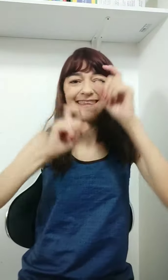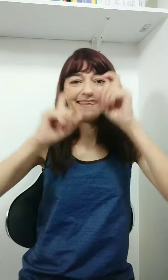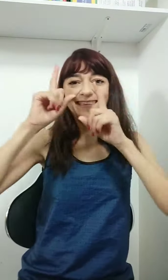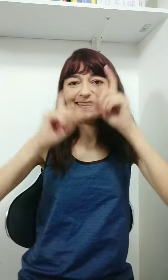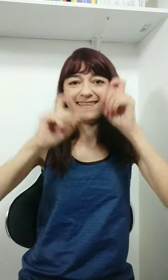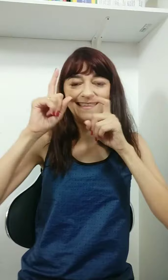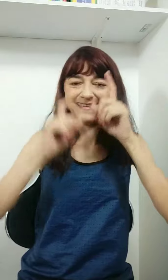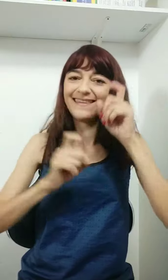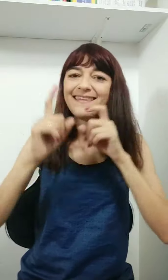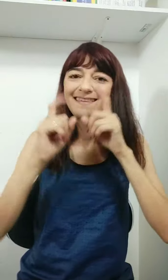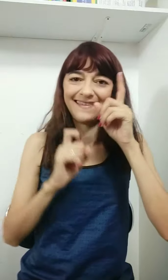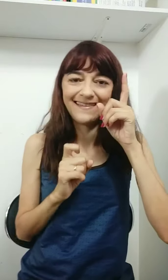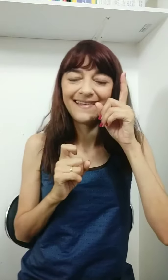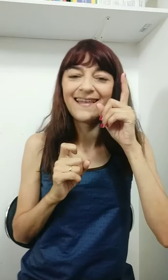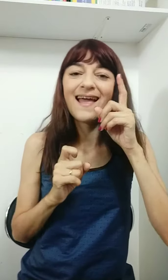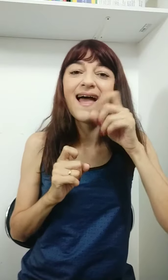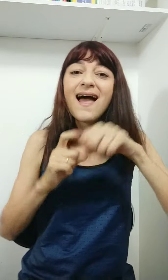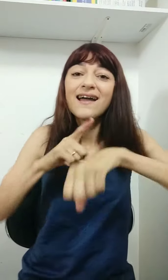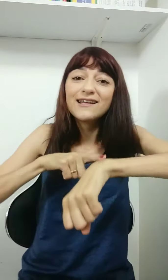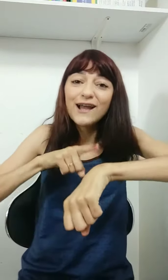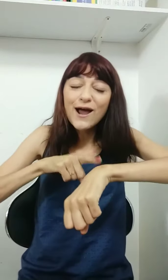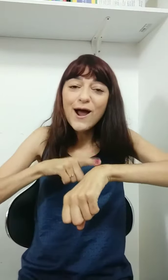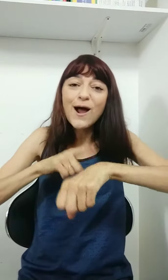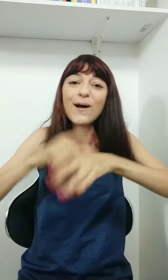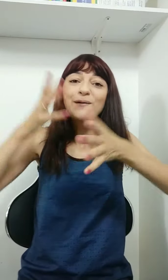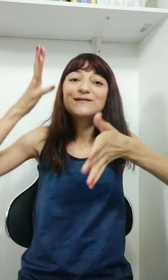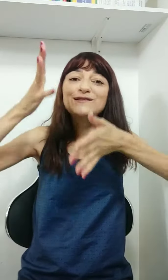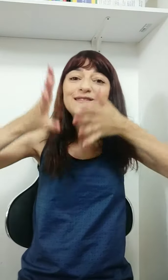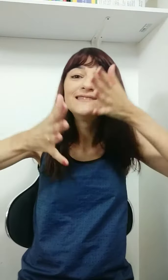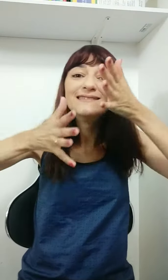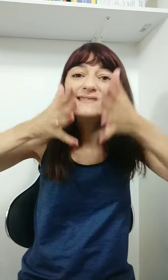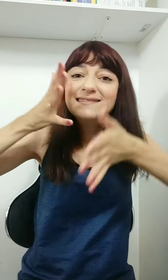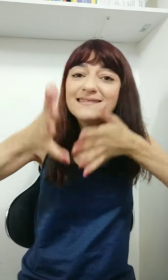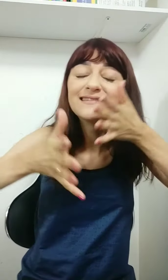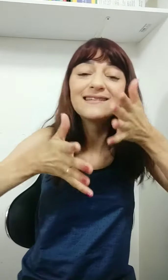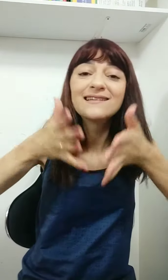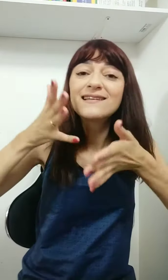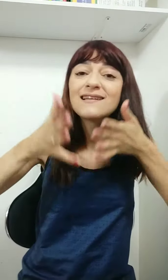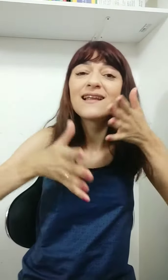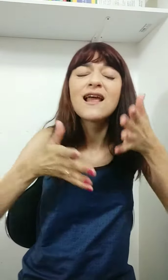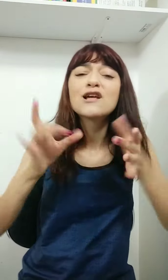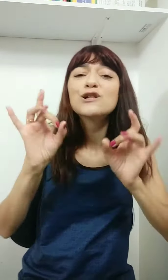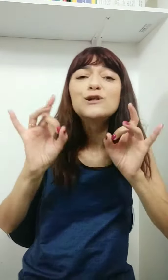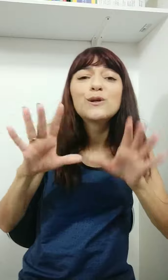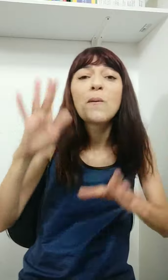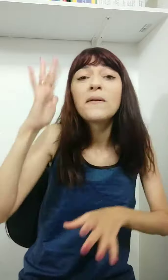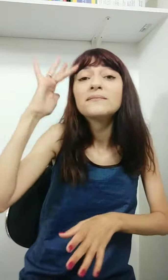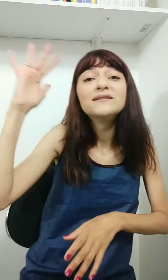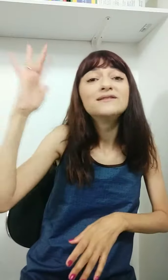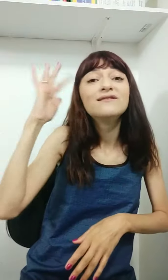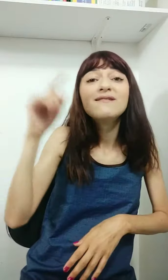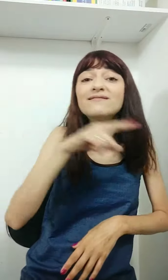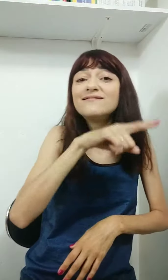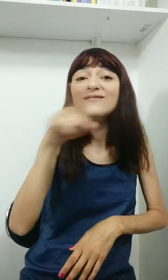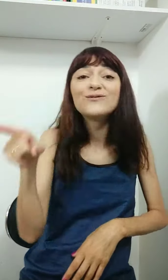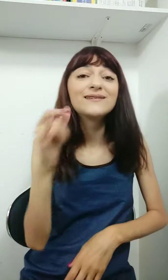Vocês já nascem com a expressão facial, né? Quando um bebê, quando uma criança quer ali trazer um sentimento, ele faz aquela cara feia,